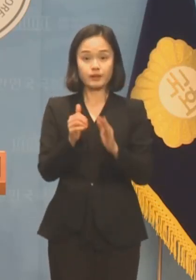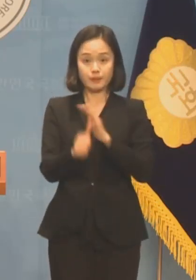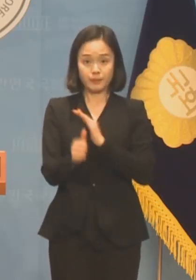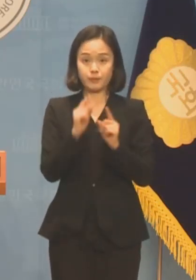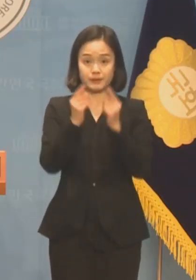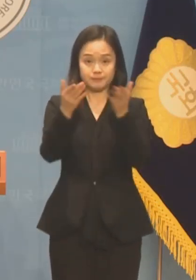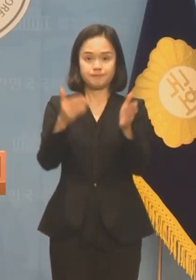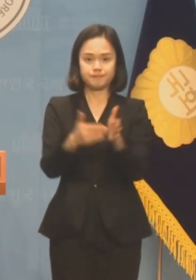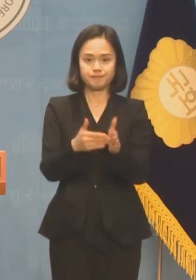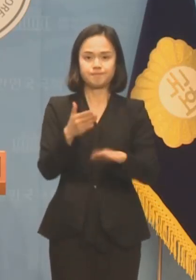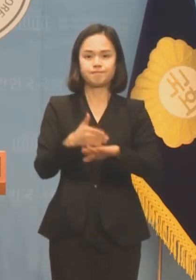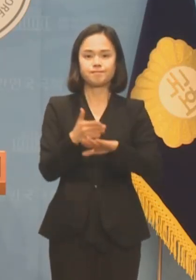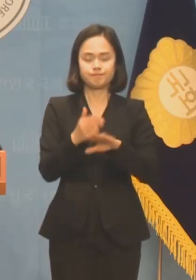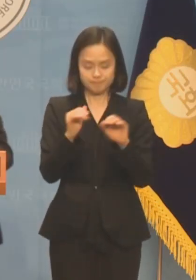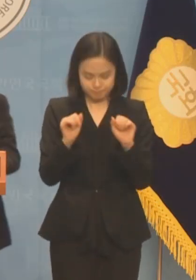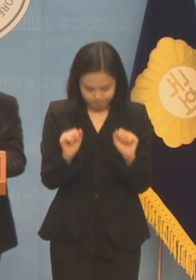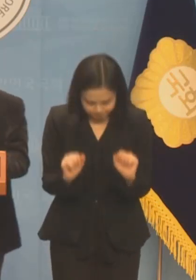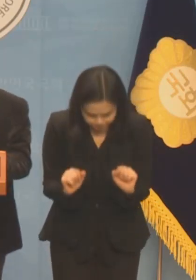고맙습니다.